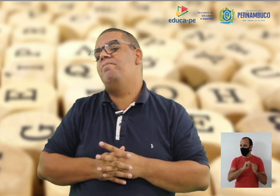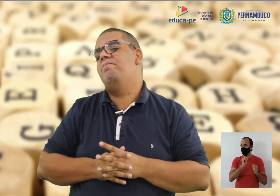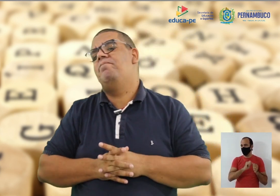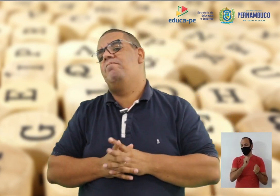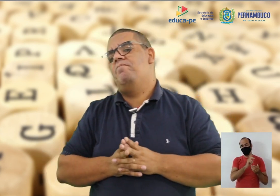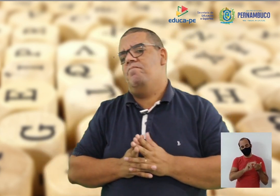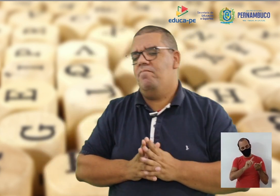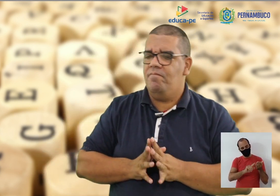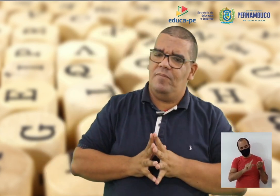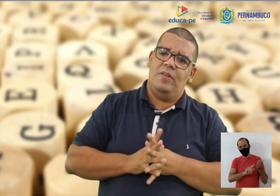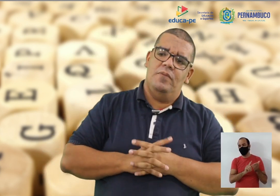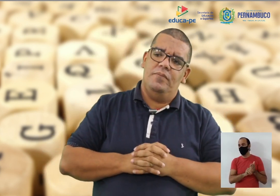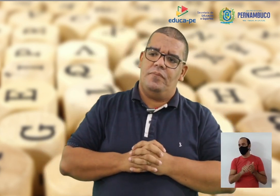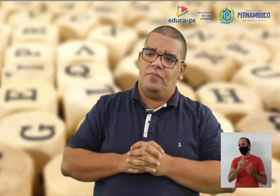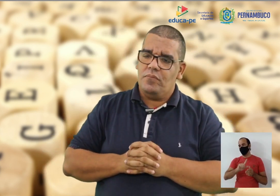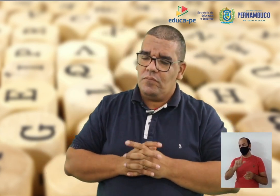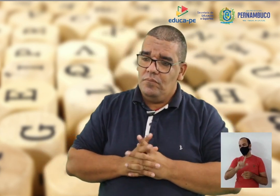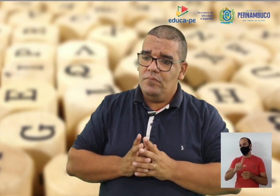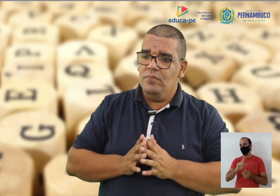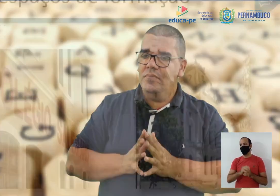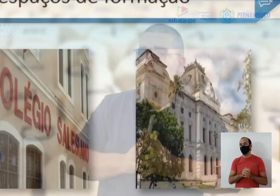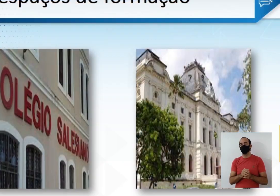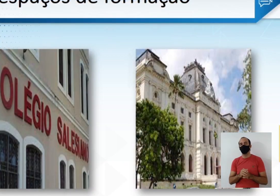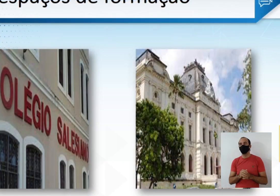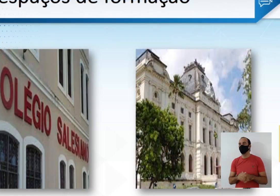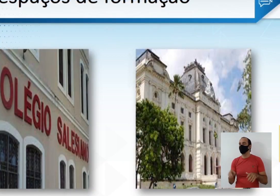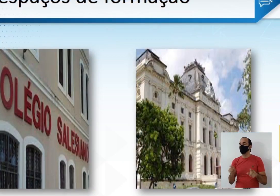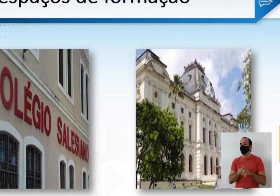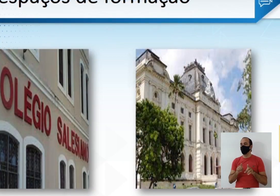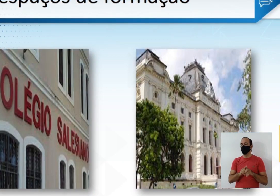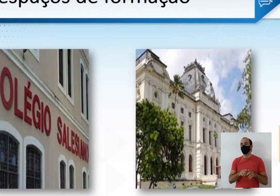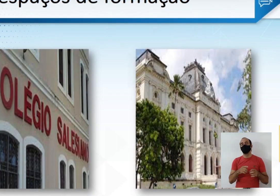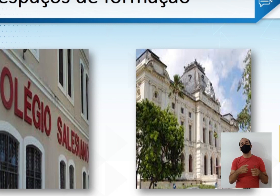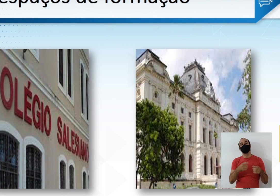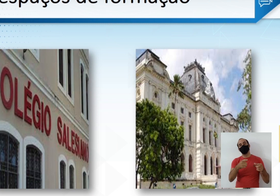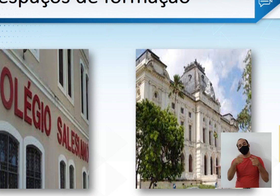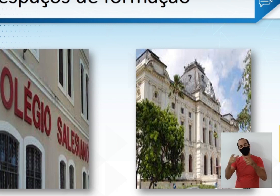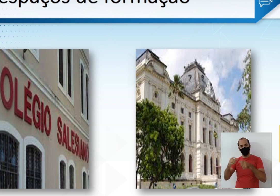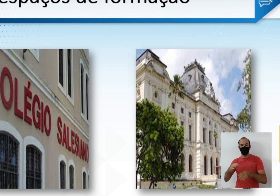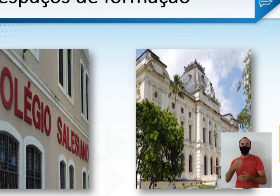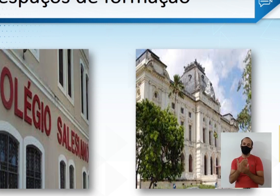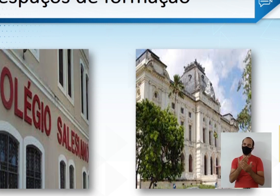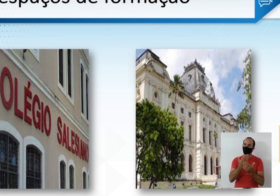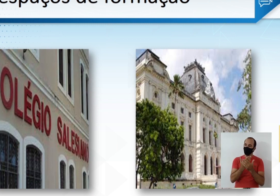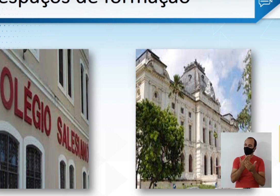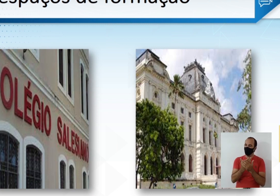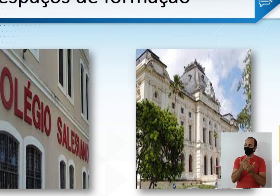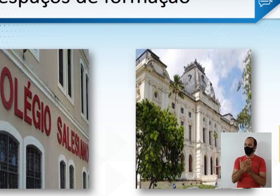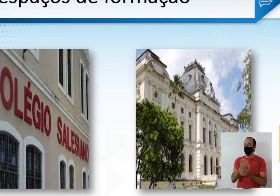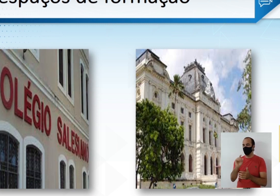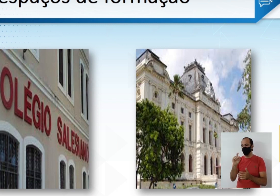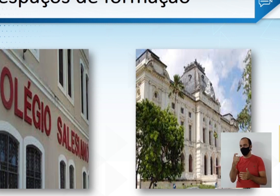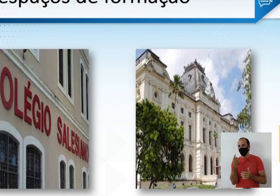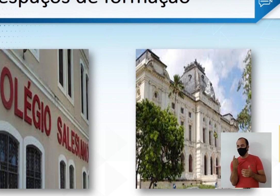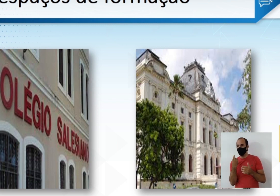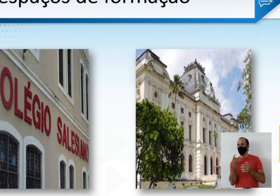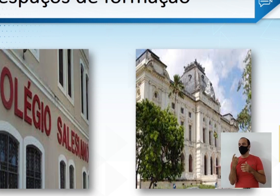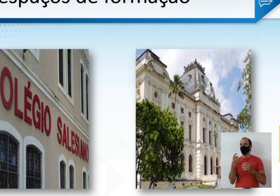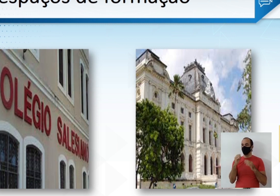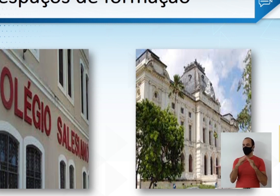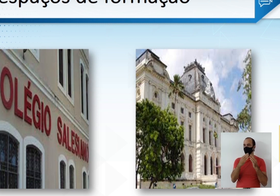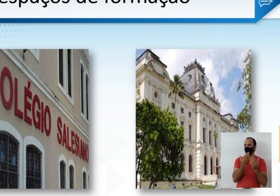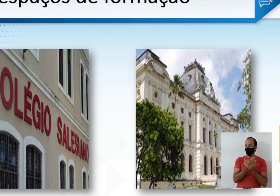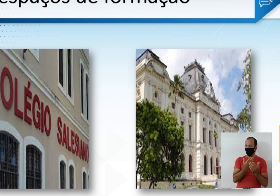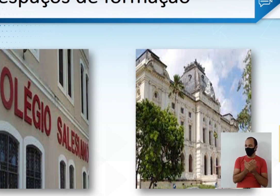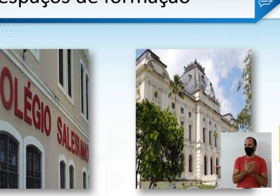Né? Temos também na tela agora os espaços de formação dele, não é isso? Isso, professor. Colégio e a universidade, não é? Exatamente. Foi aluno